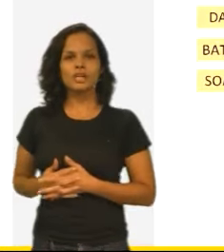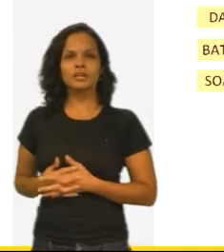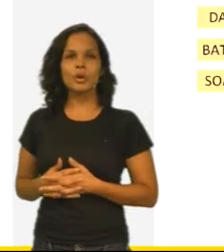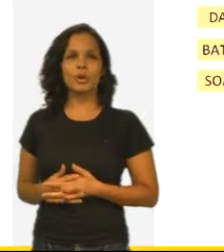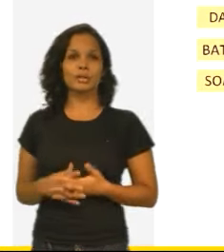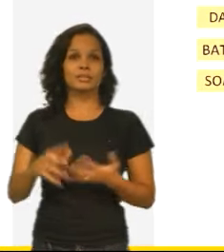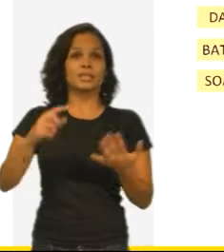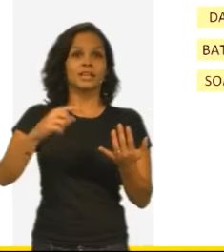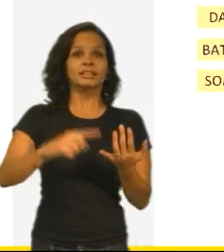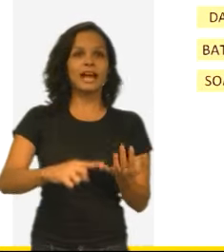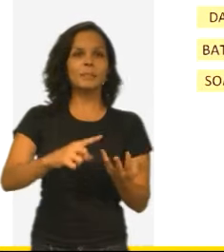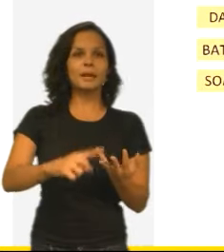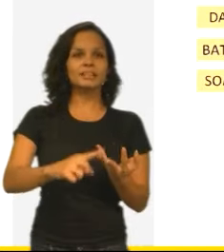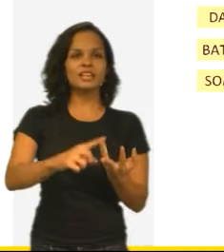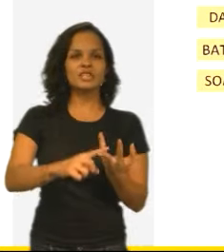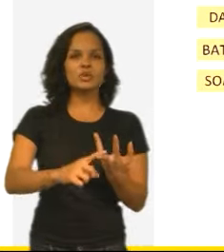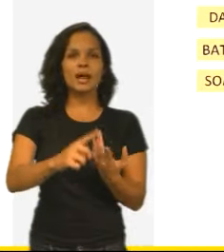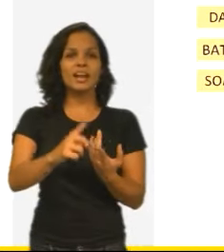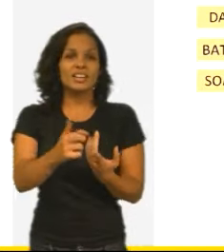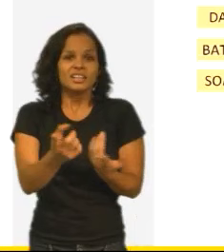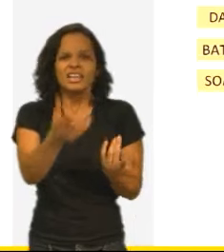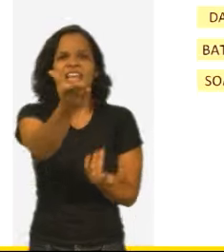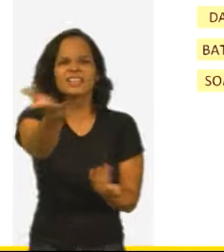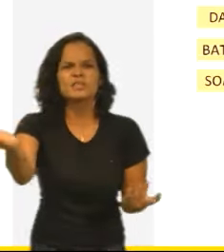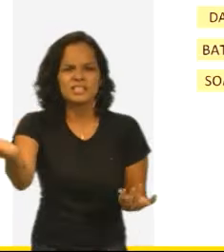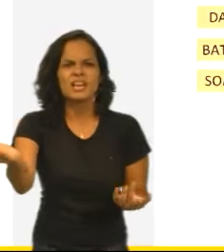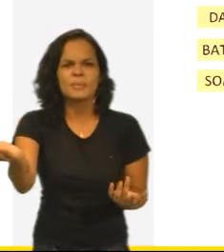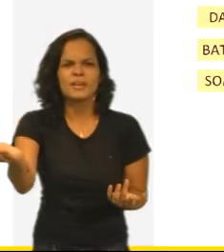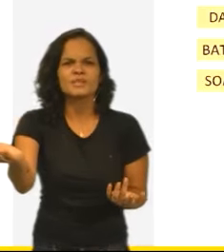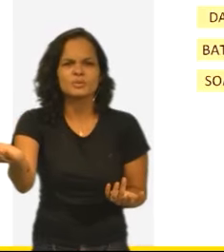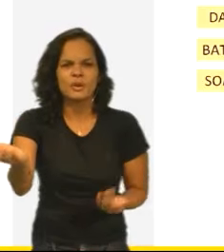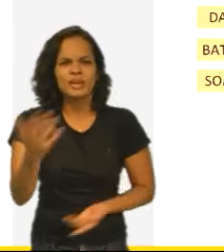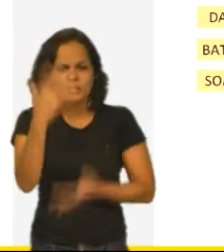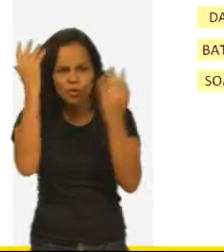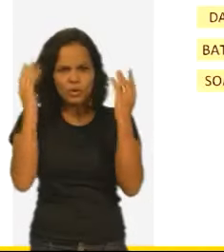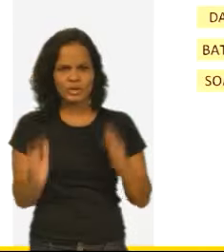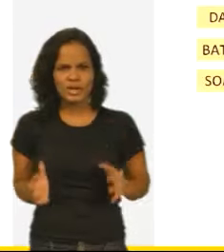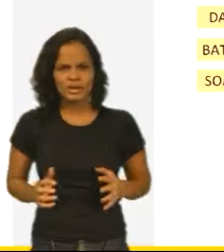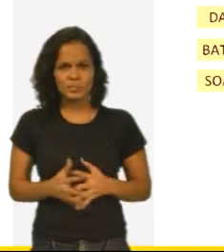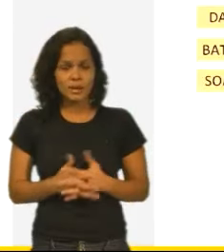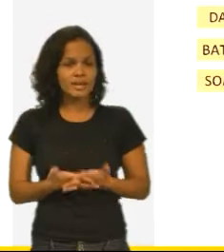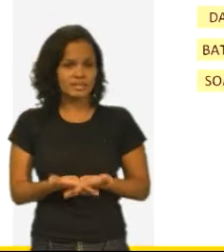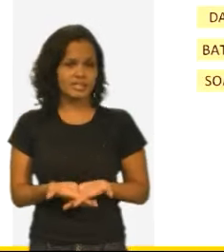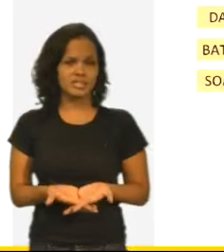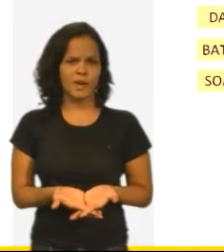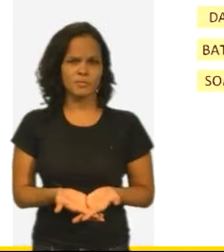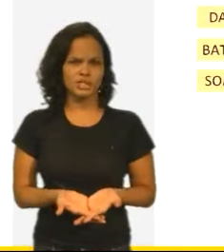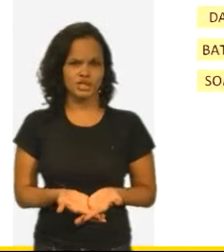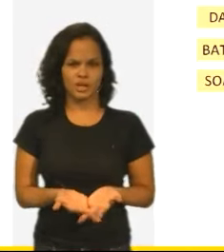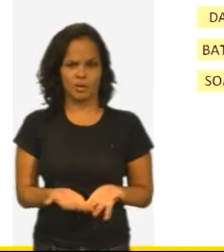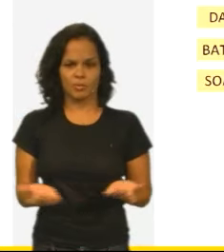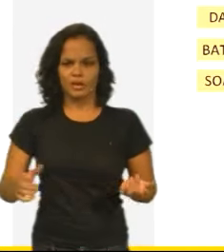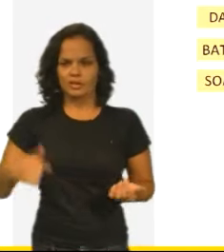indicando horas. Dar, bater, soar e até o ser mesmo, não é? Não coloquei aí, mas esses verbos que indicam